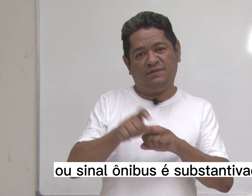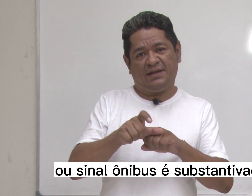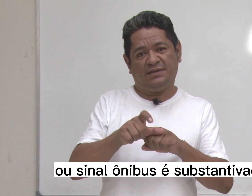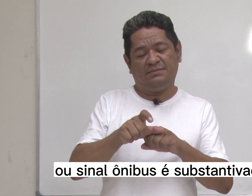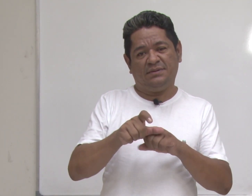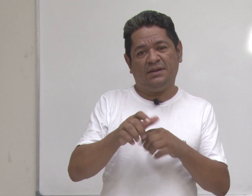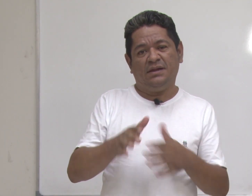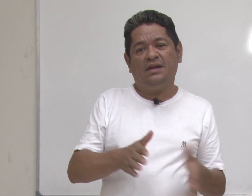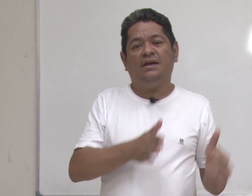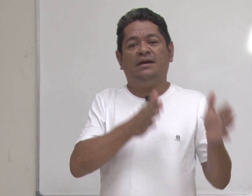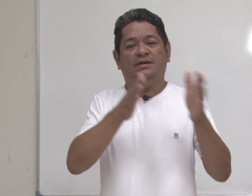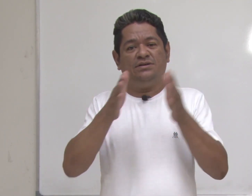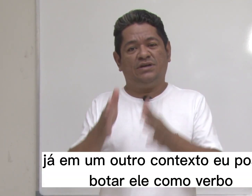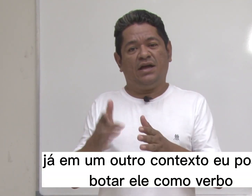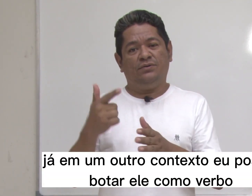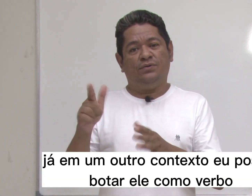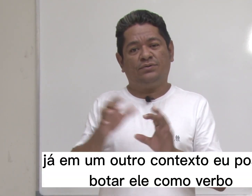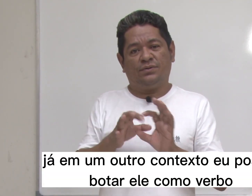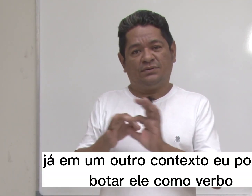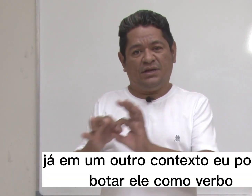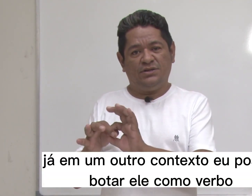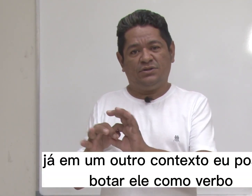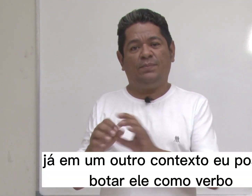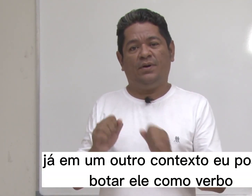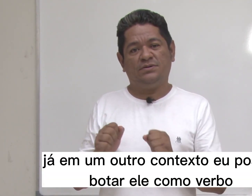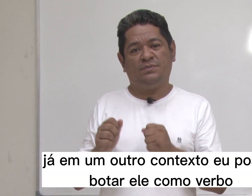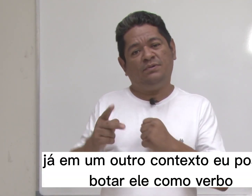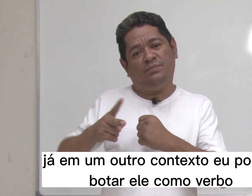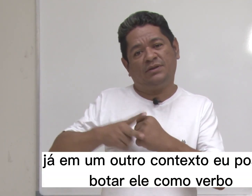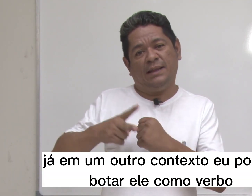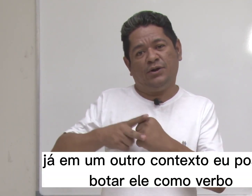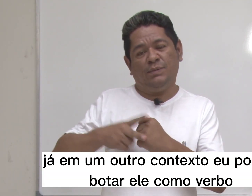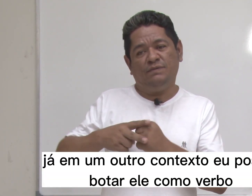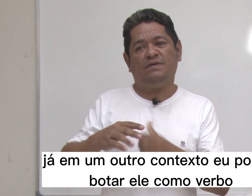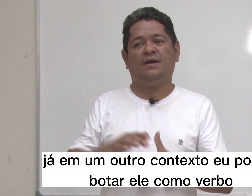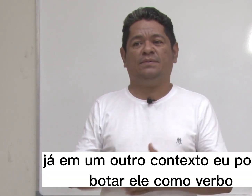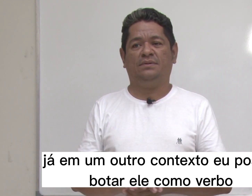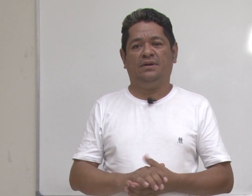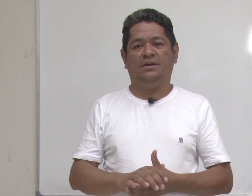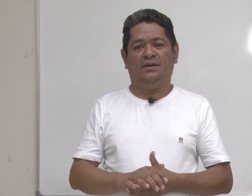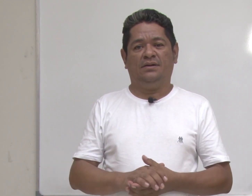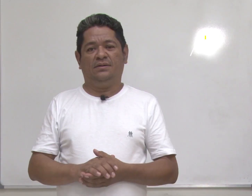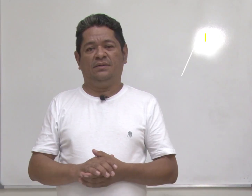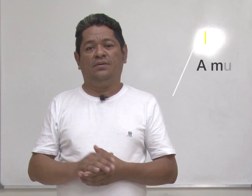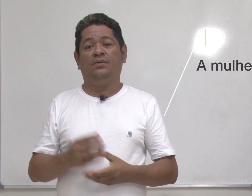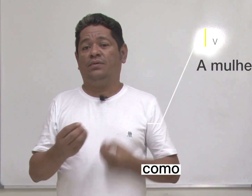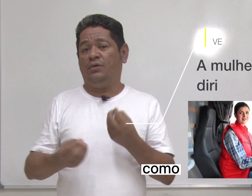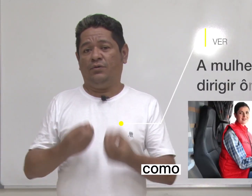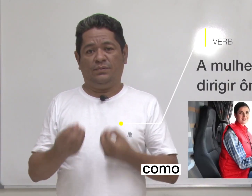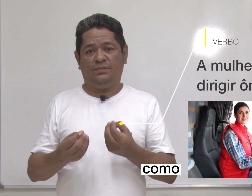substantivada. Já em um outro contexto, eu posso botar ele como verbo. Como?